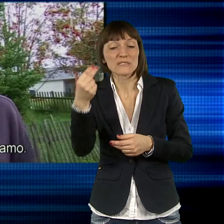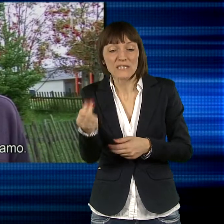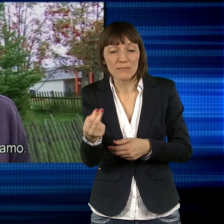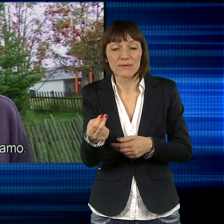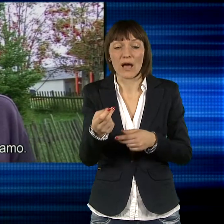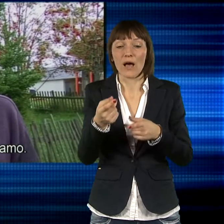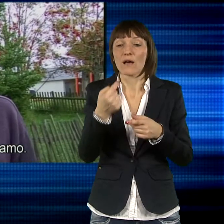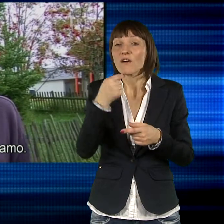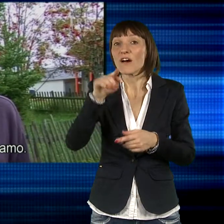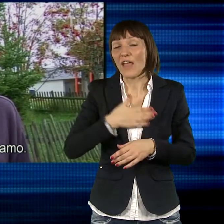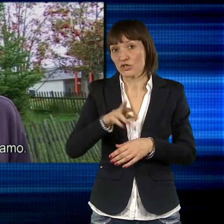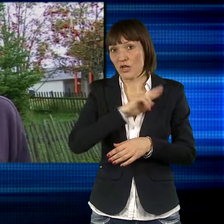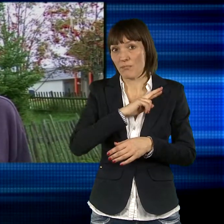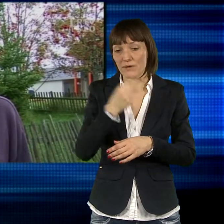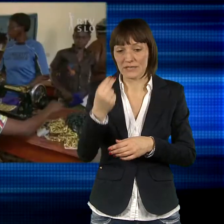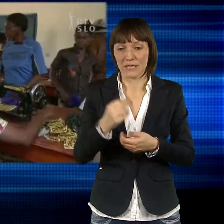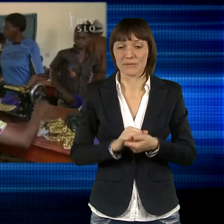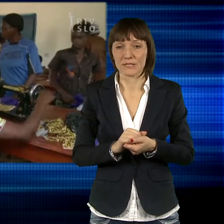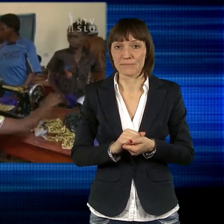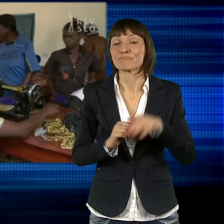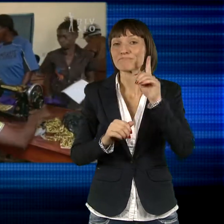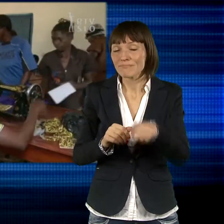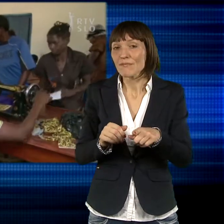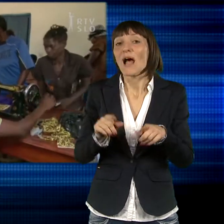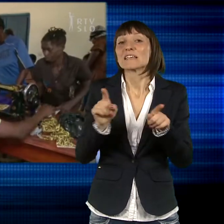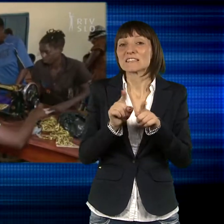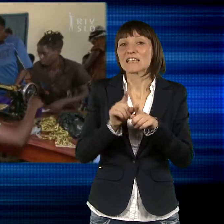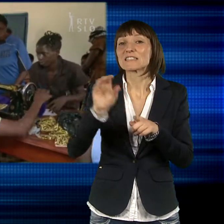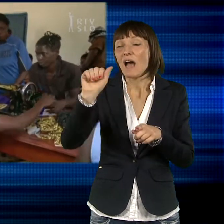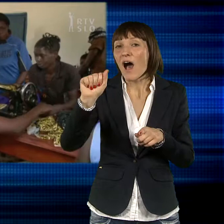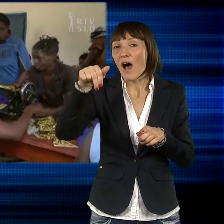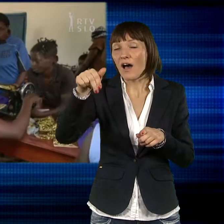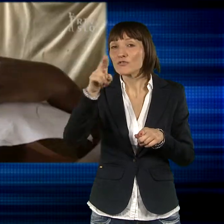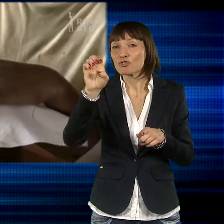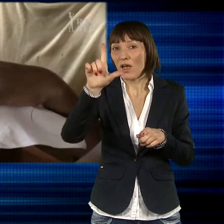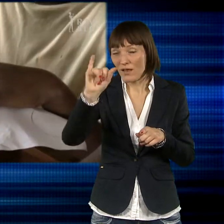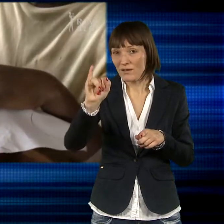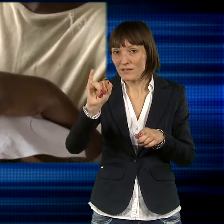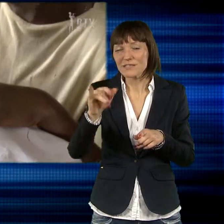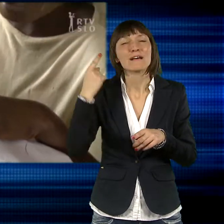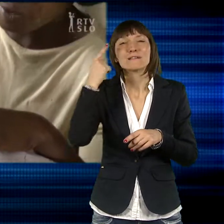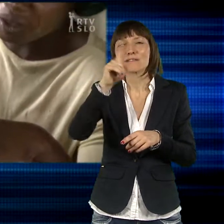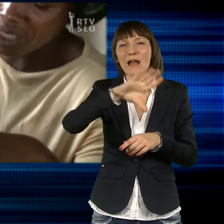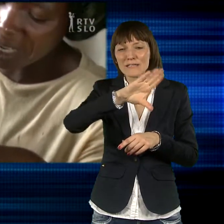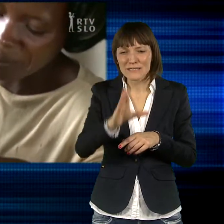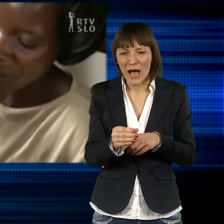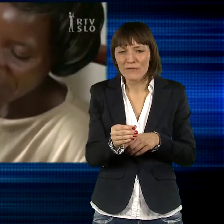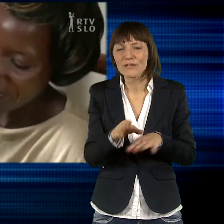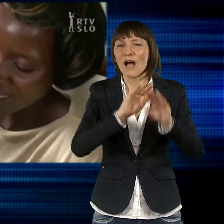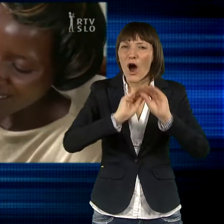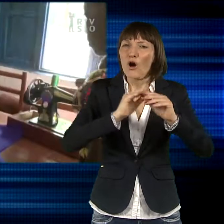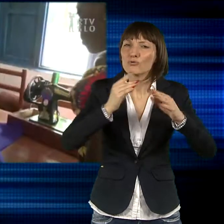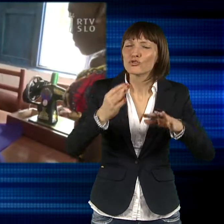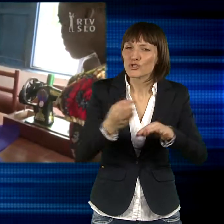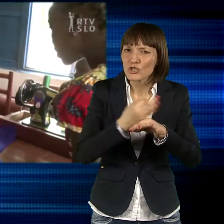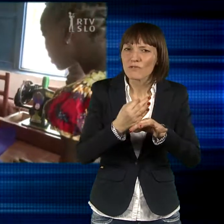ova Republika Srpska i srpski narod. Sestra Anželik, daleč stran od Srebrenice v osrčju Afrike, krpa razcefrane duše